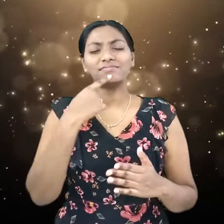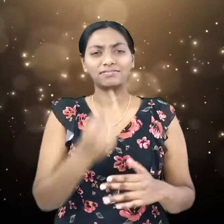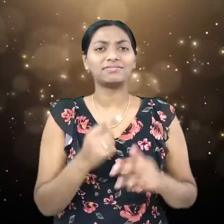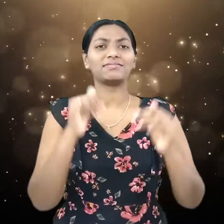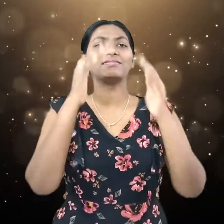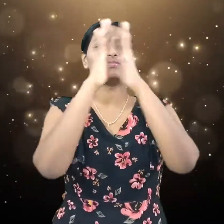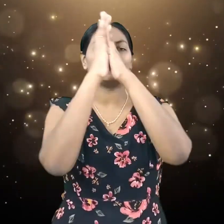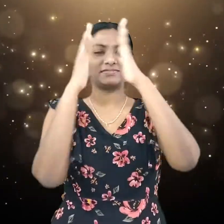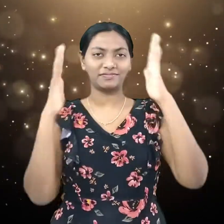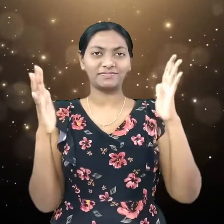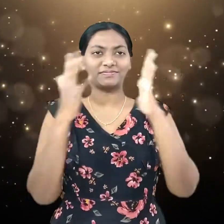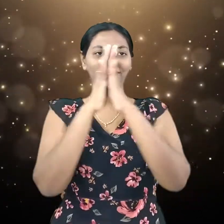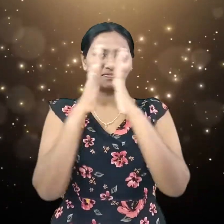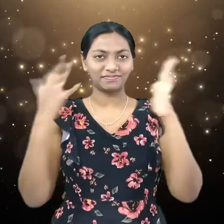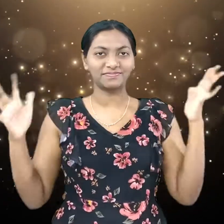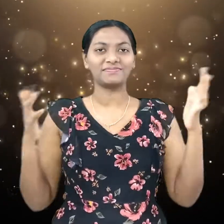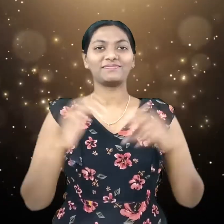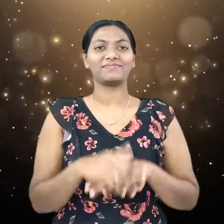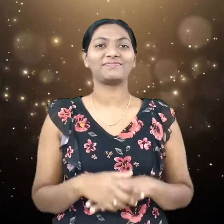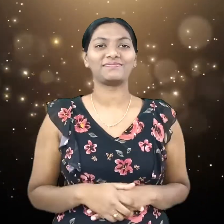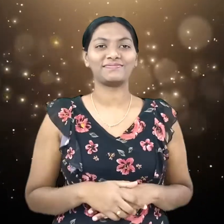मैं जयवंत से बढ़कर